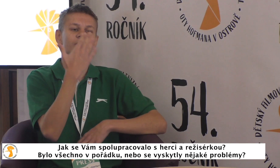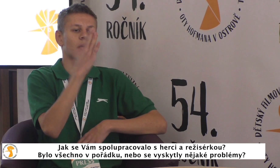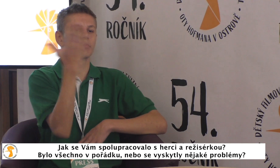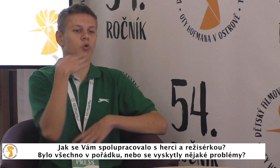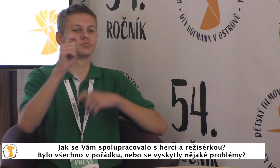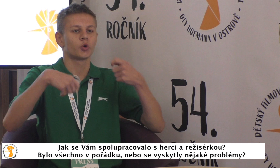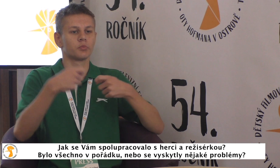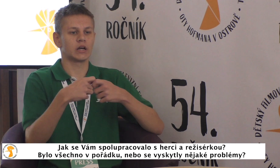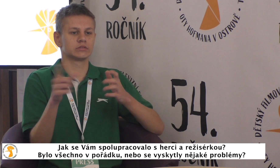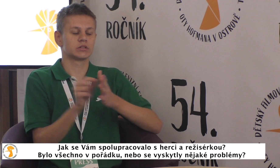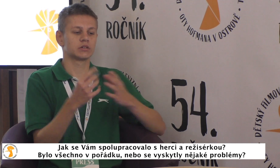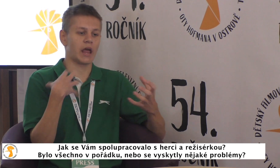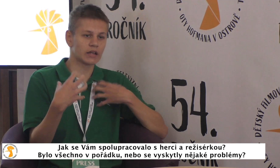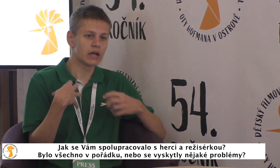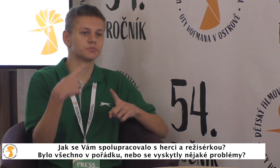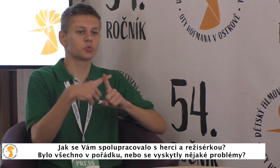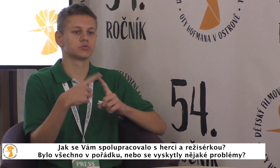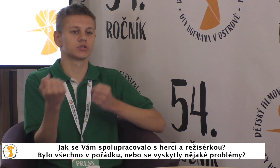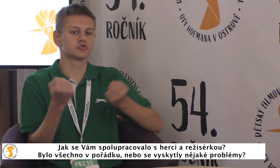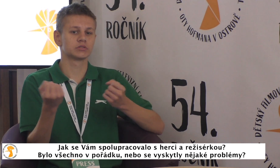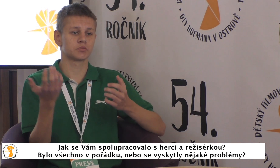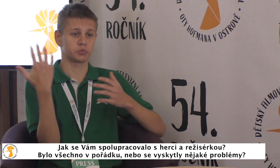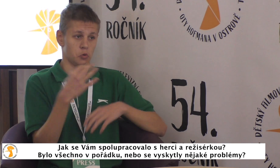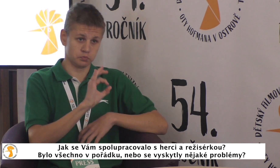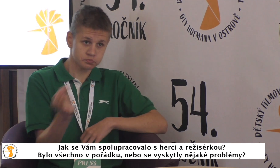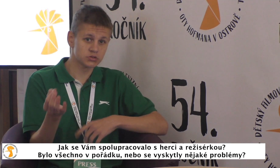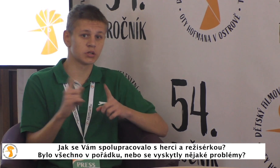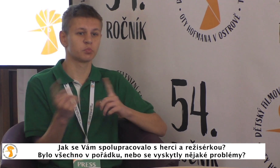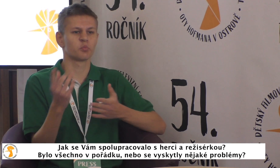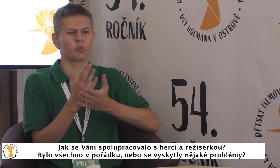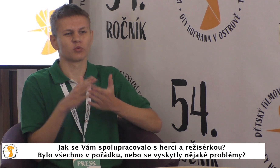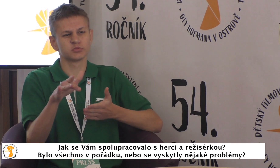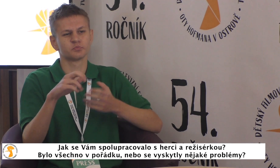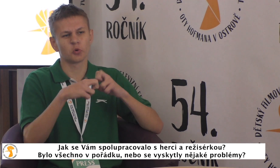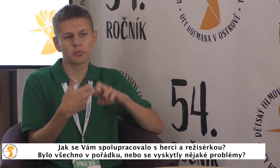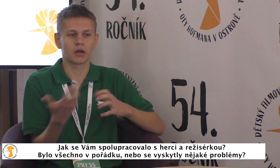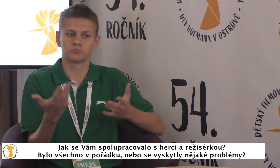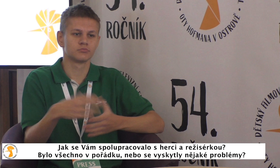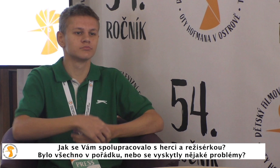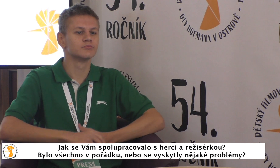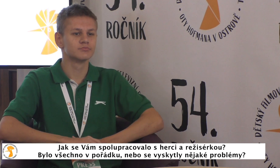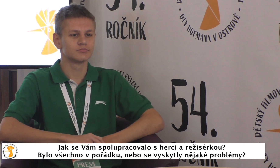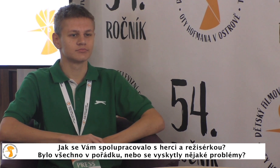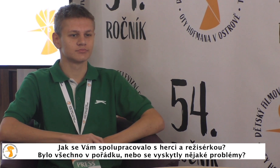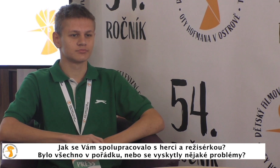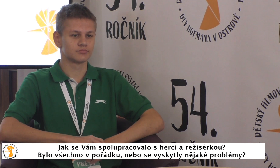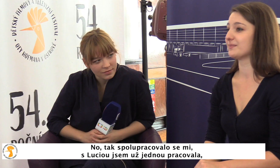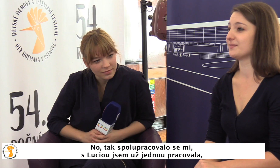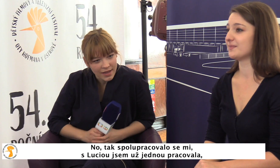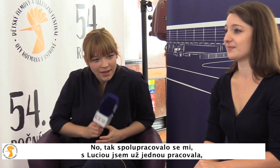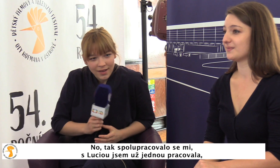Jak se vám spolupracovalo s herci a režisérkou? Bylo všechno v pořádku, nebo se vyskytly nějaké